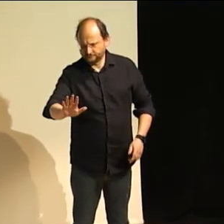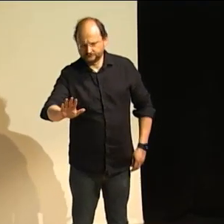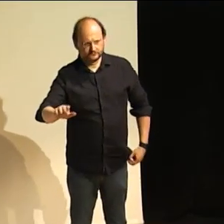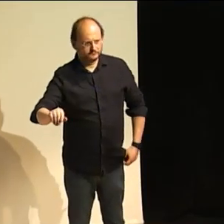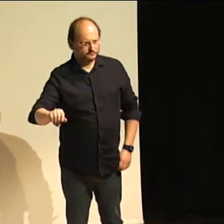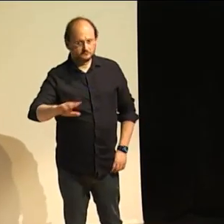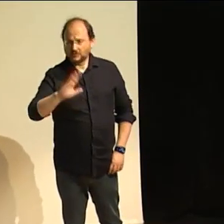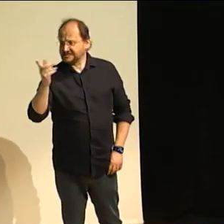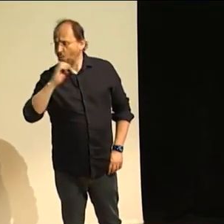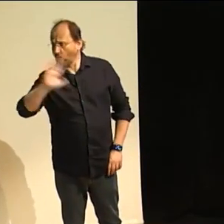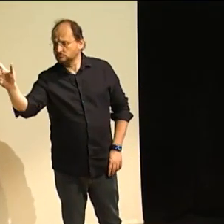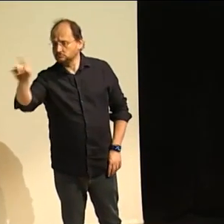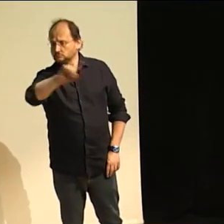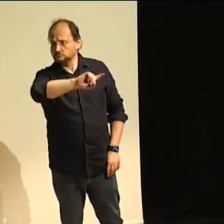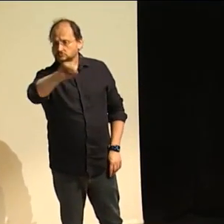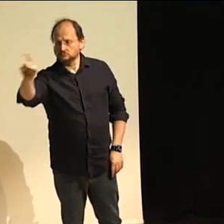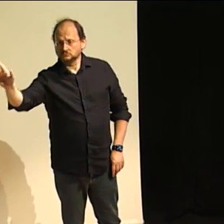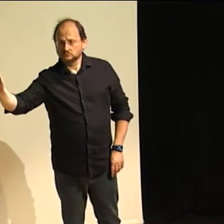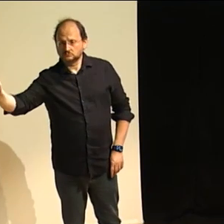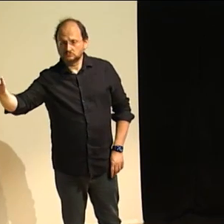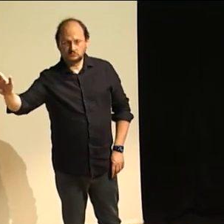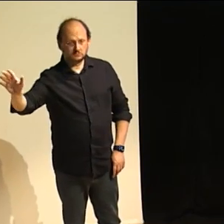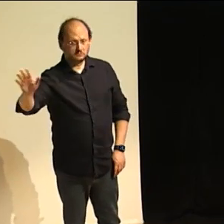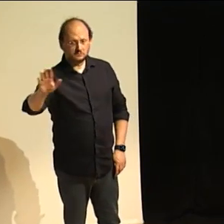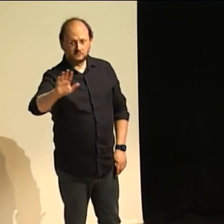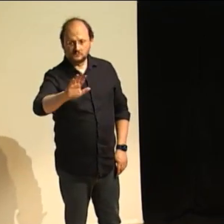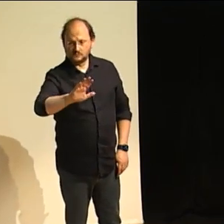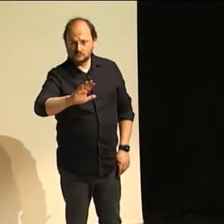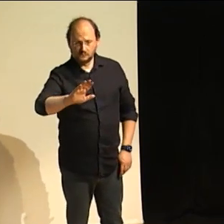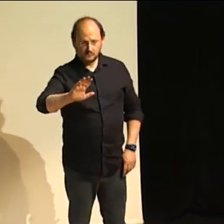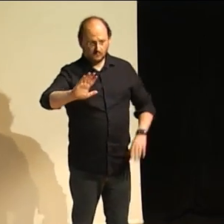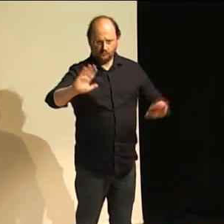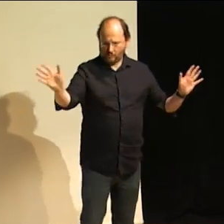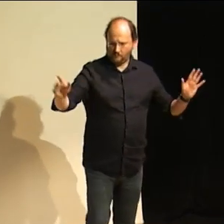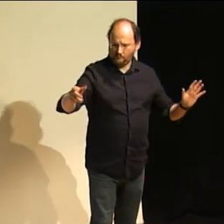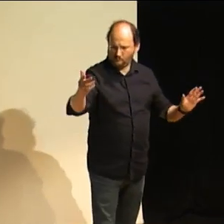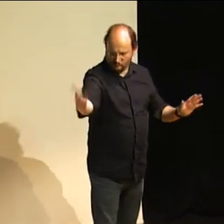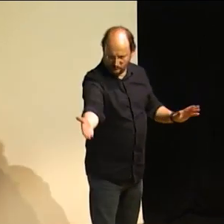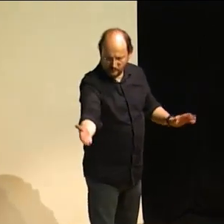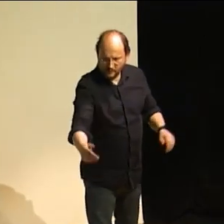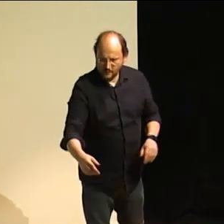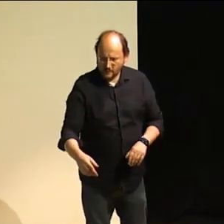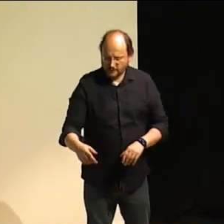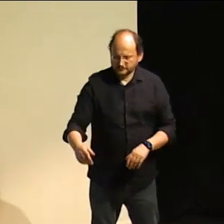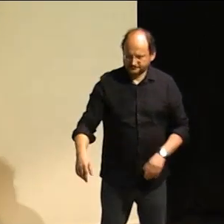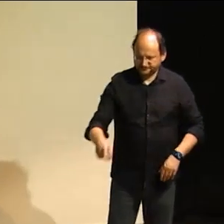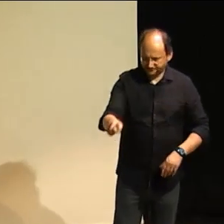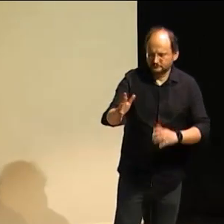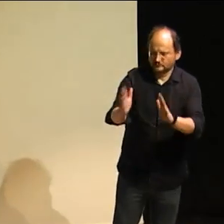Est-ce qu'il y a en entendant qu'il y a une question à poser, le micro circule, n'hésitez pas. Sinon, monsieur.